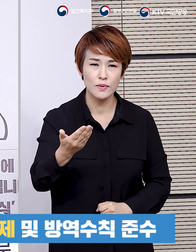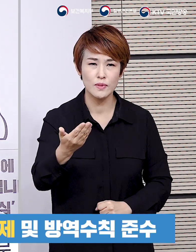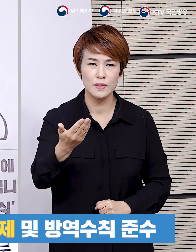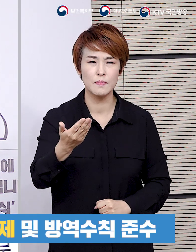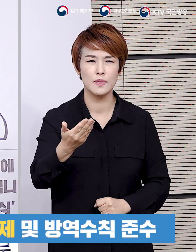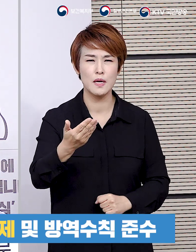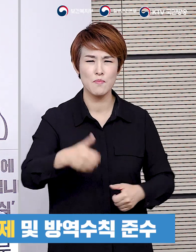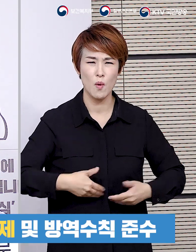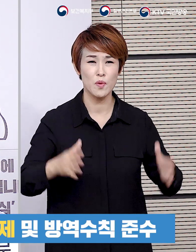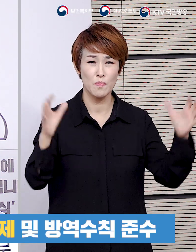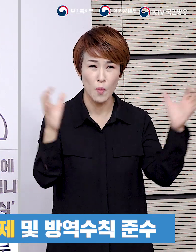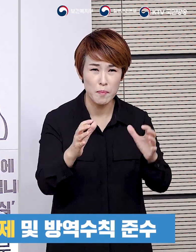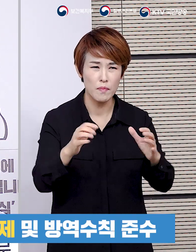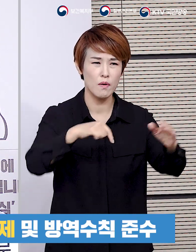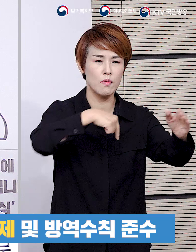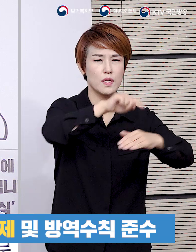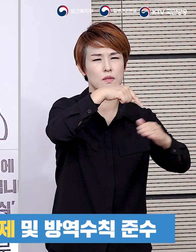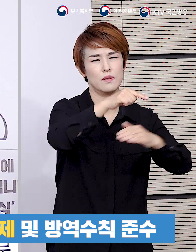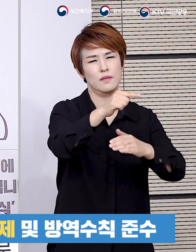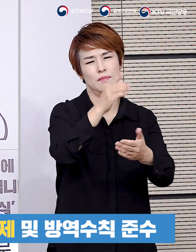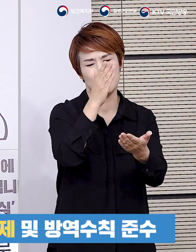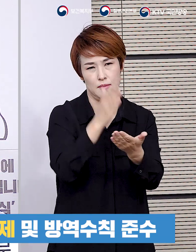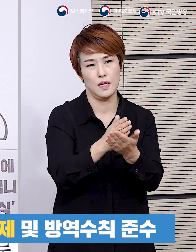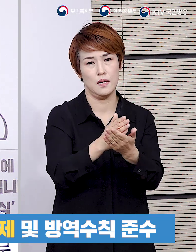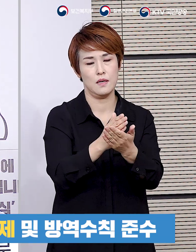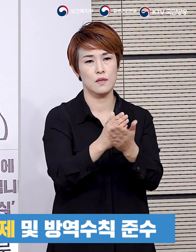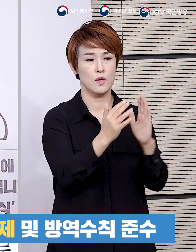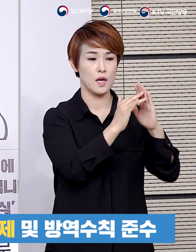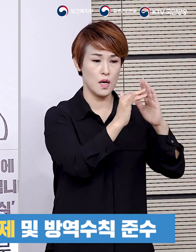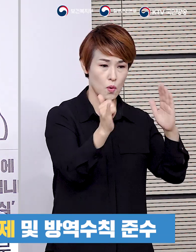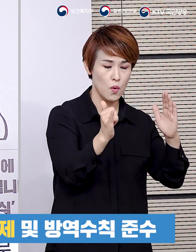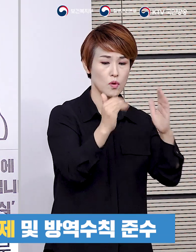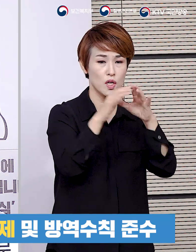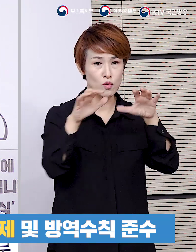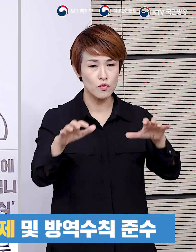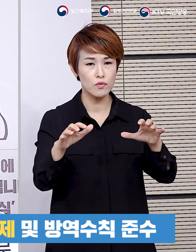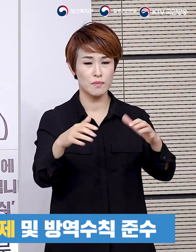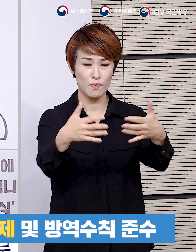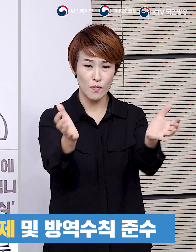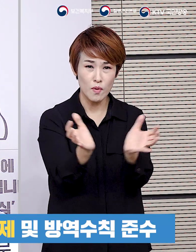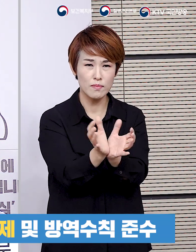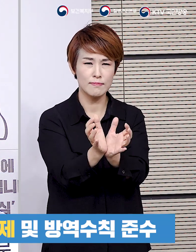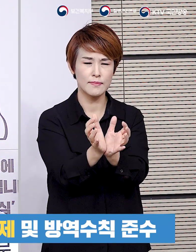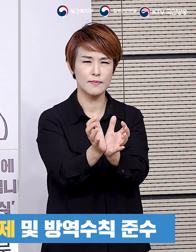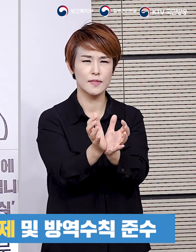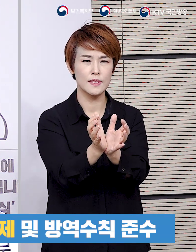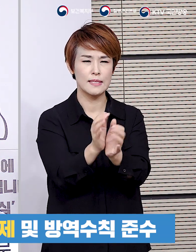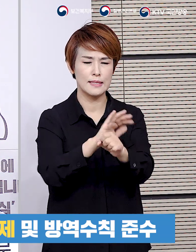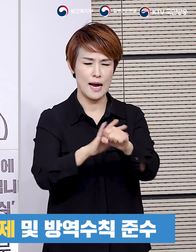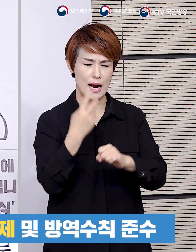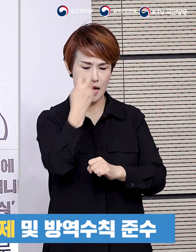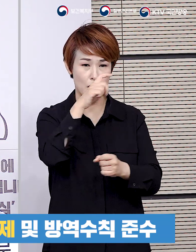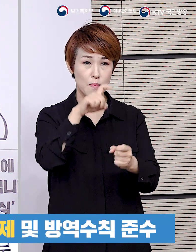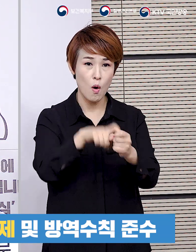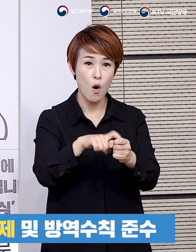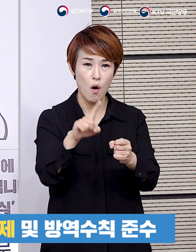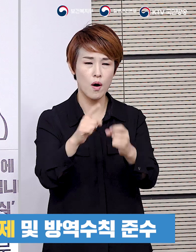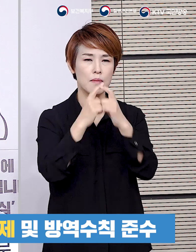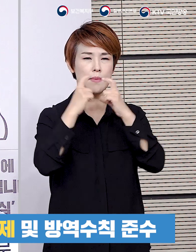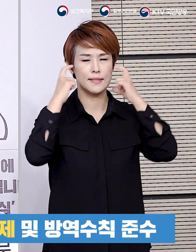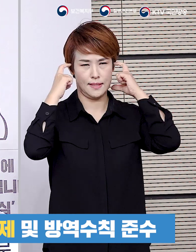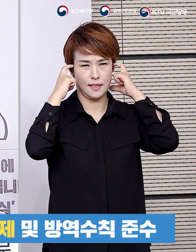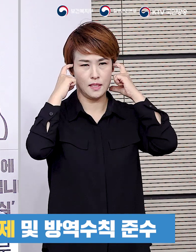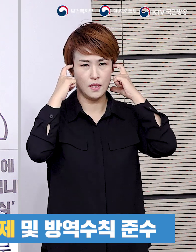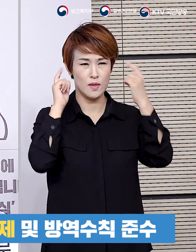여러분은 불필요한 외출과 모임을 자제하고 가족과 이웃 그리고 우리 공동체를 지키기 위해 마스크 쓰기, 거리